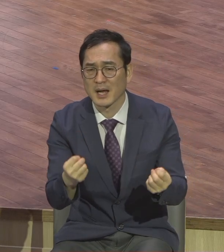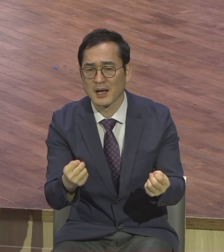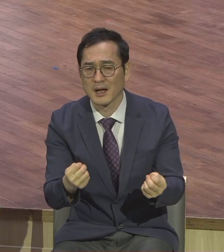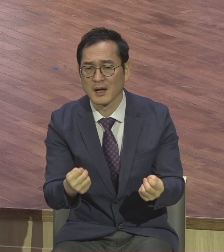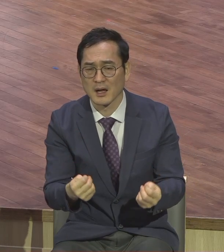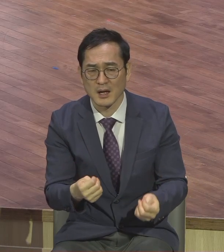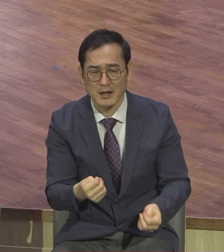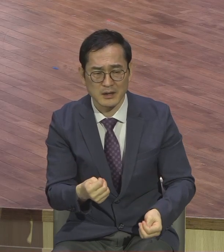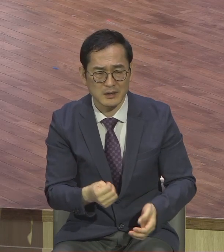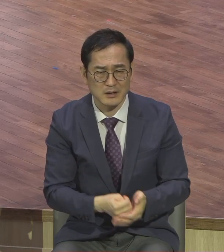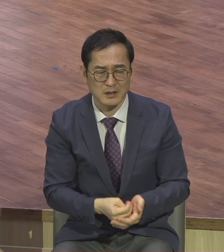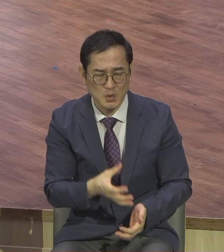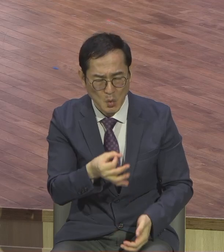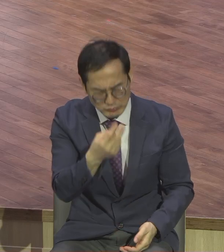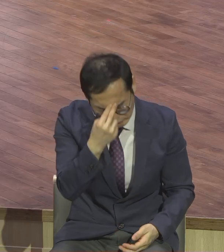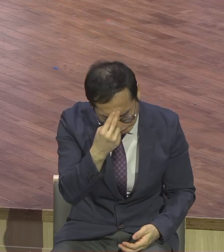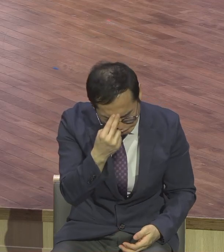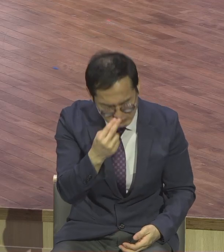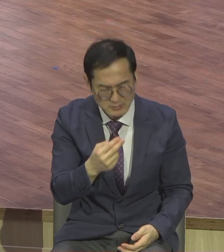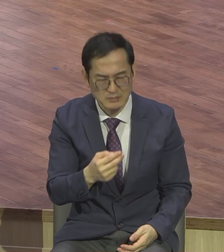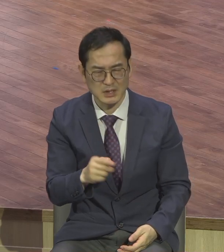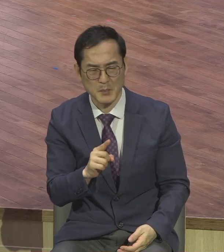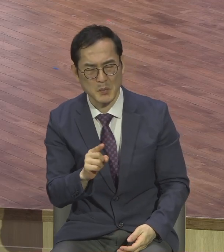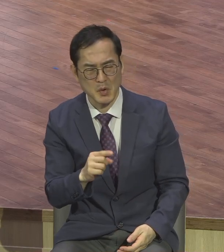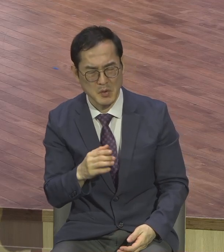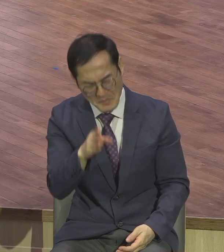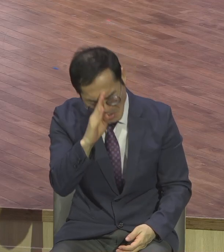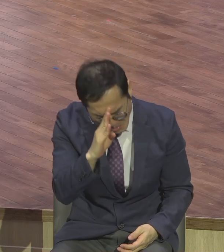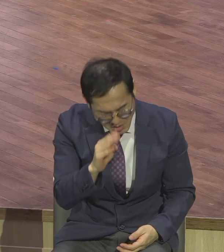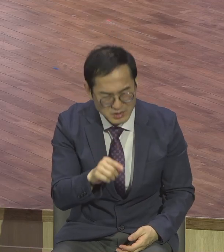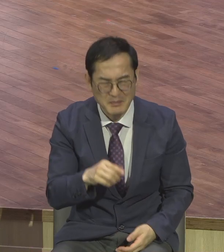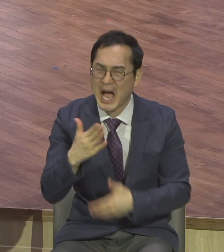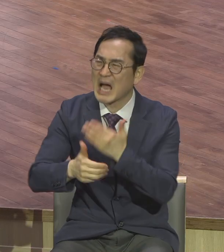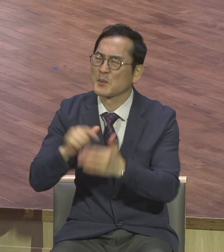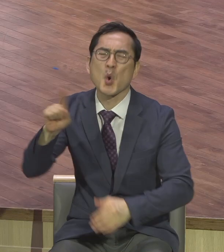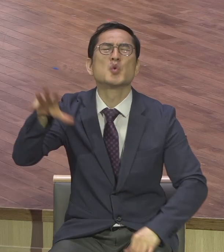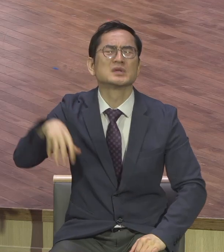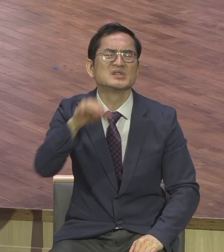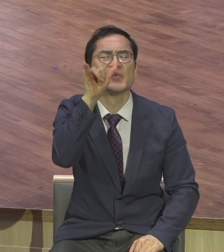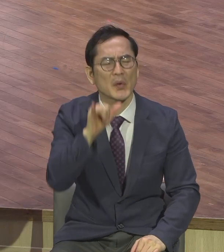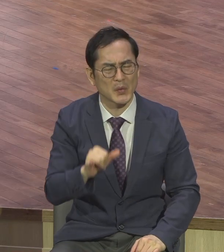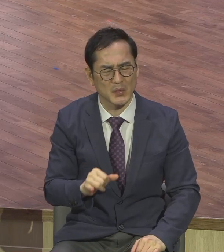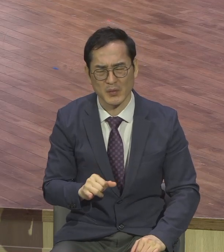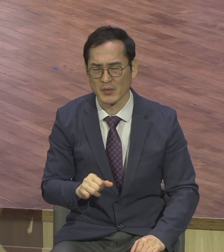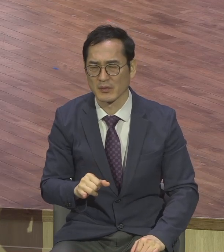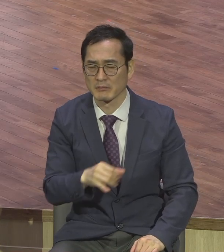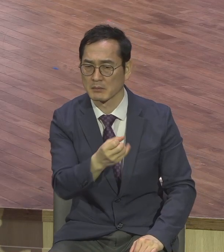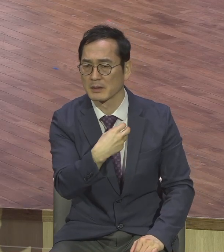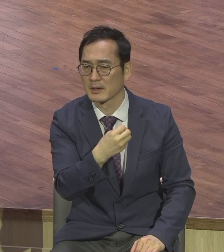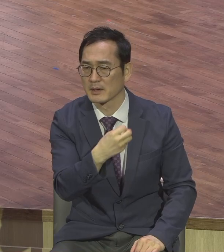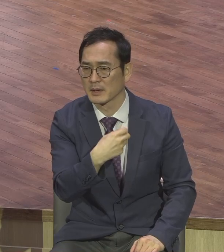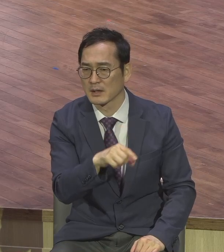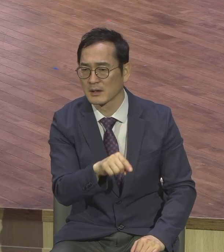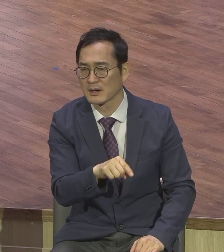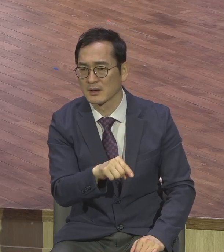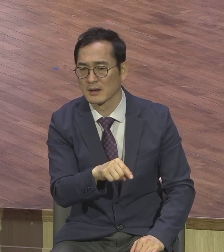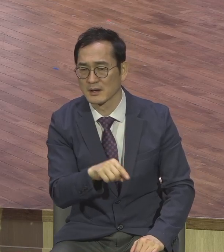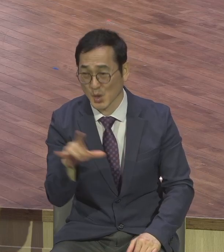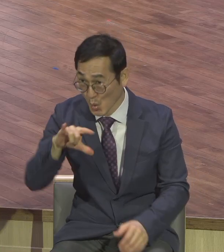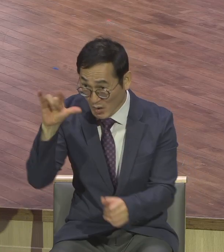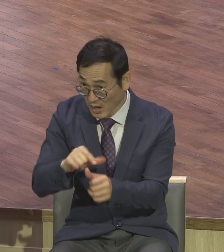생겼으니까 하나님 어딨냐 원망하고 이 교회 이 코로나 때문에 지금 뭐 더더구나 뭐